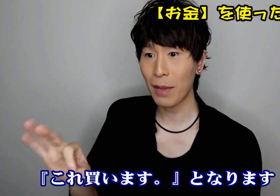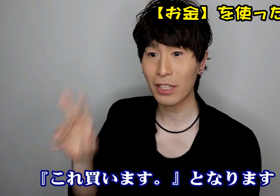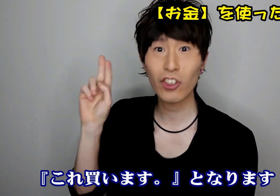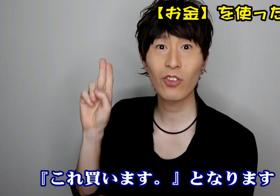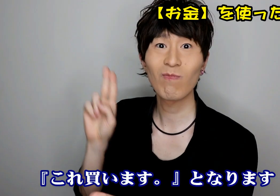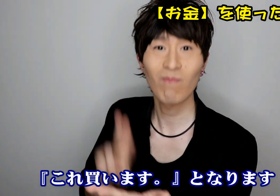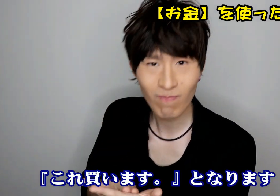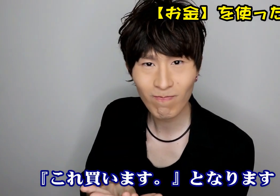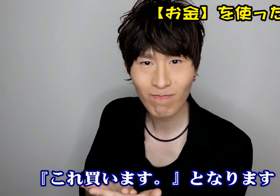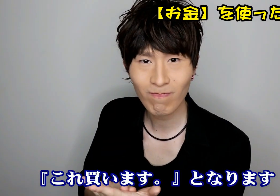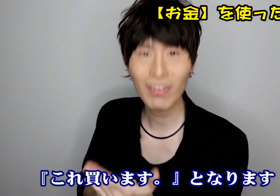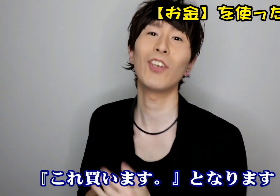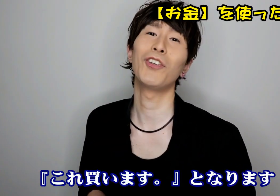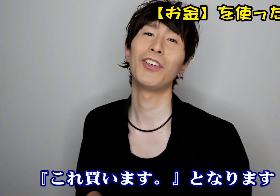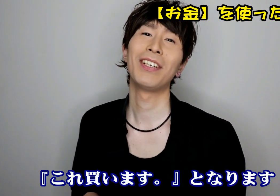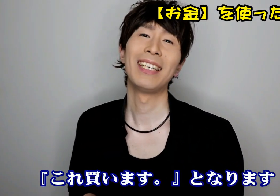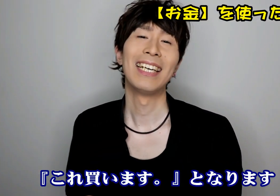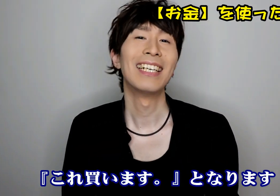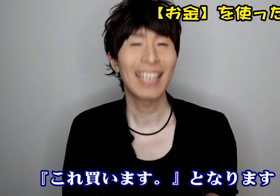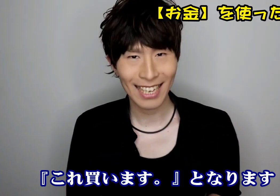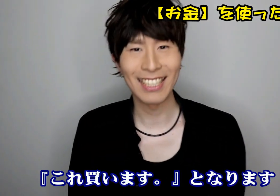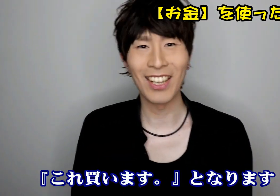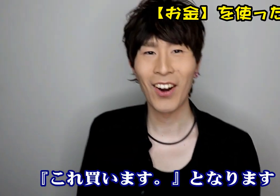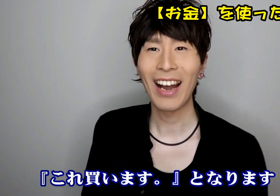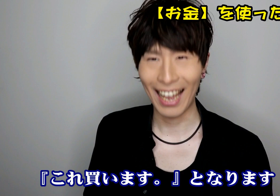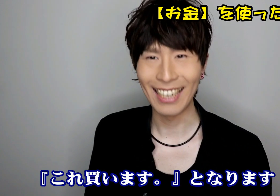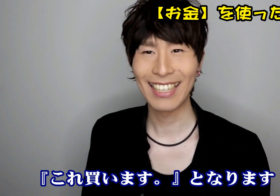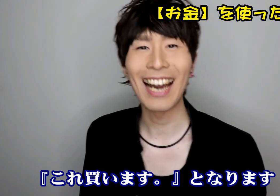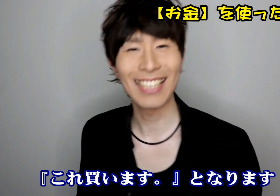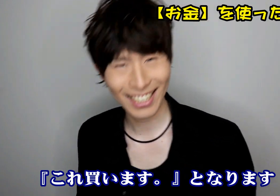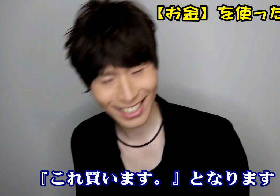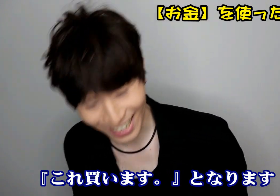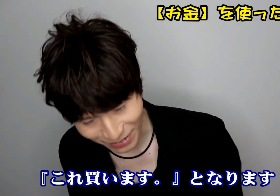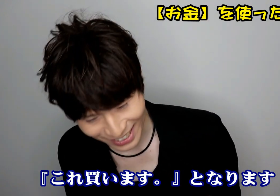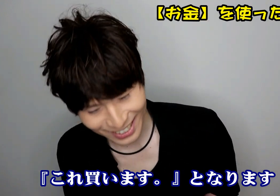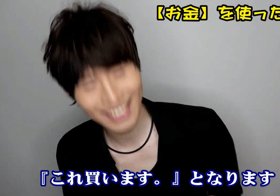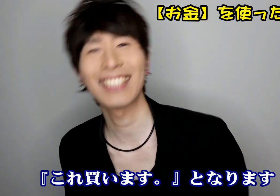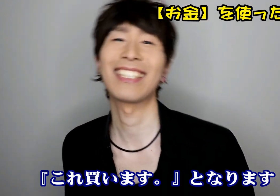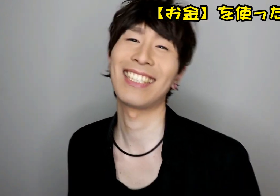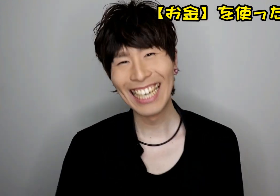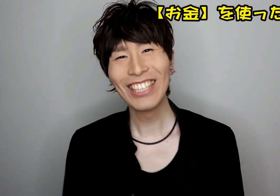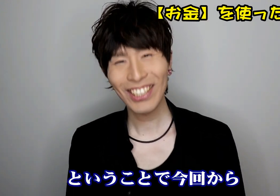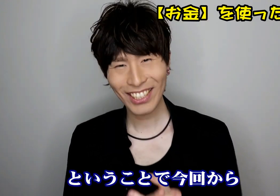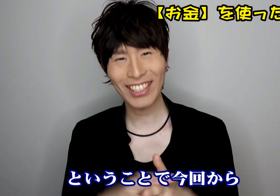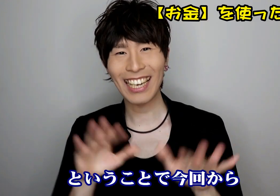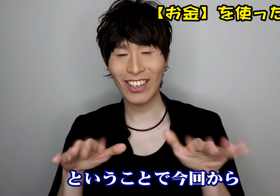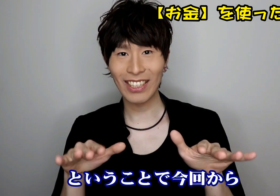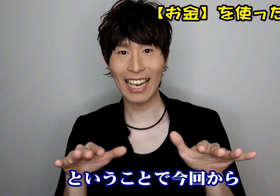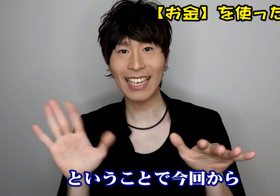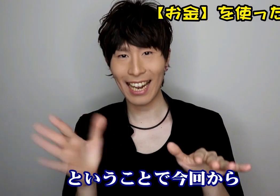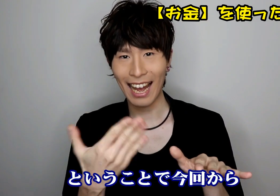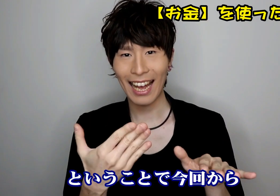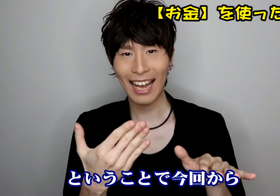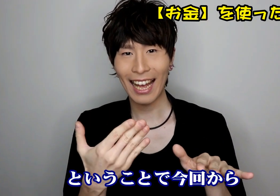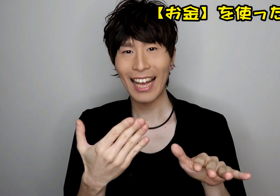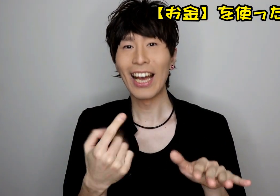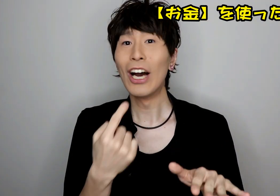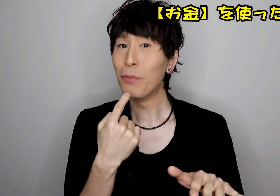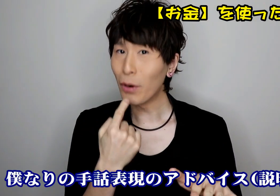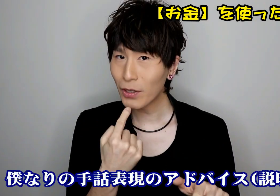ますっていう感じの、はい、解釈になります。ということで今回から僕な